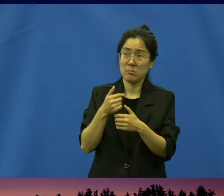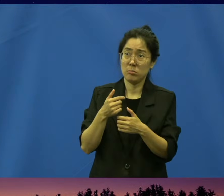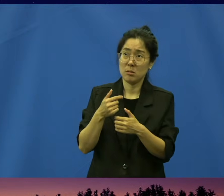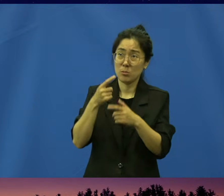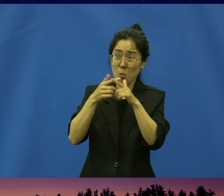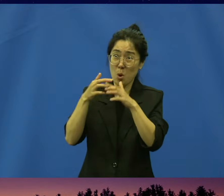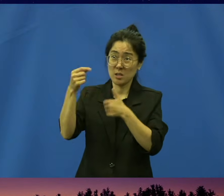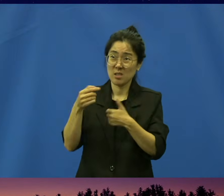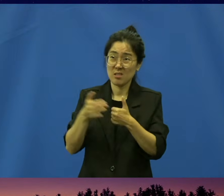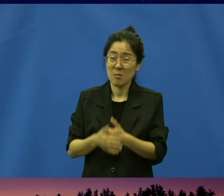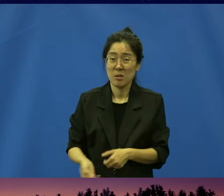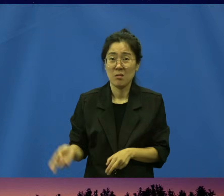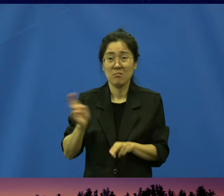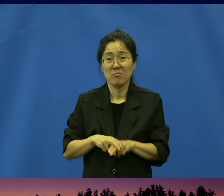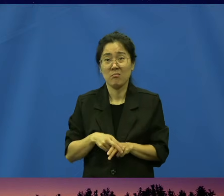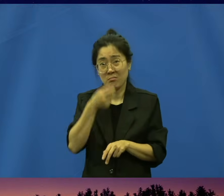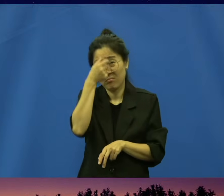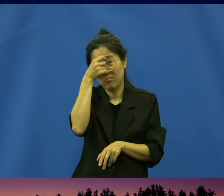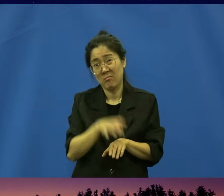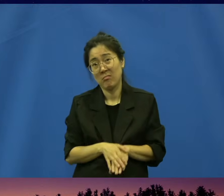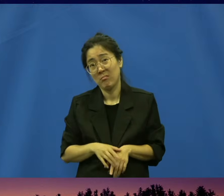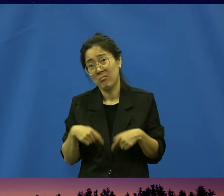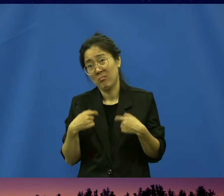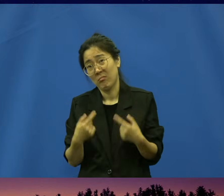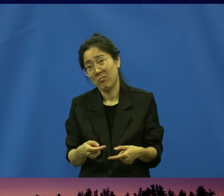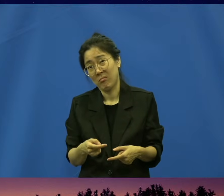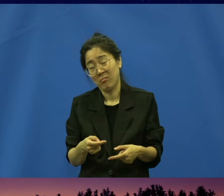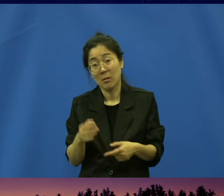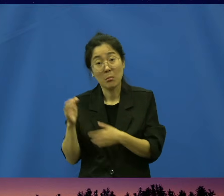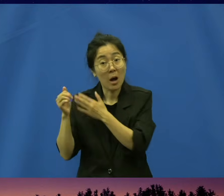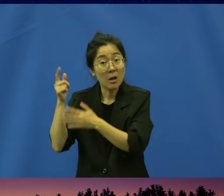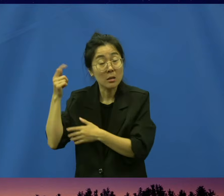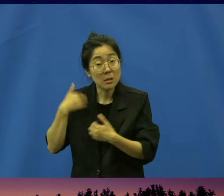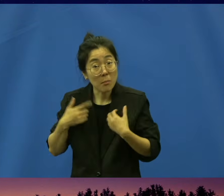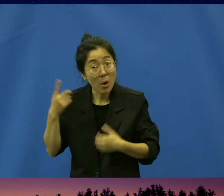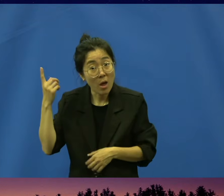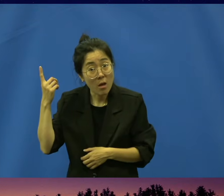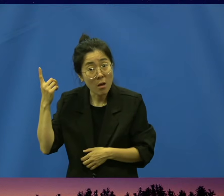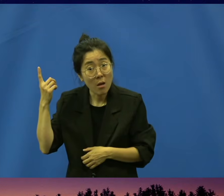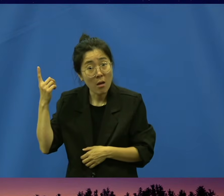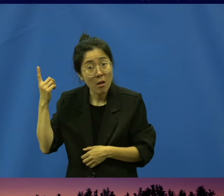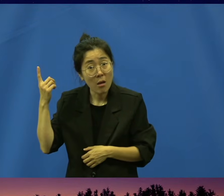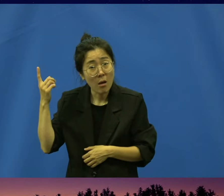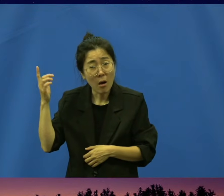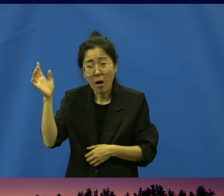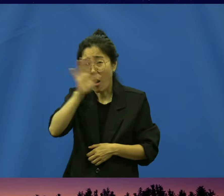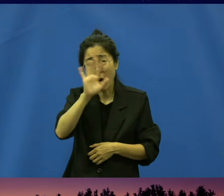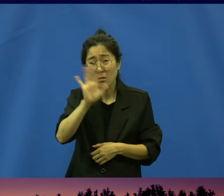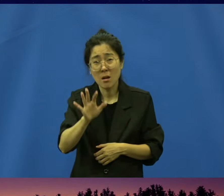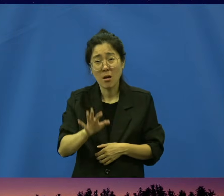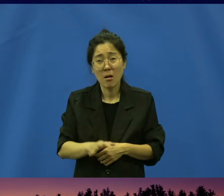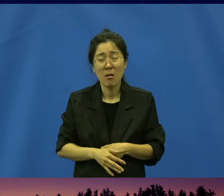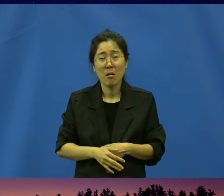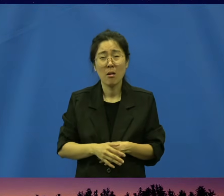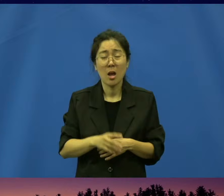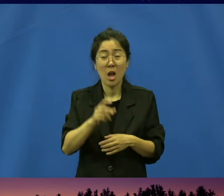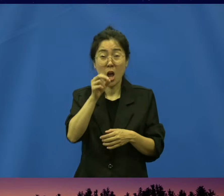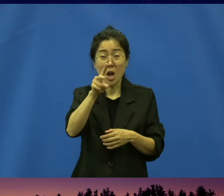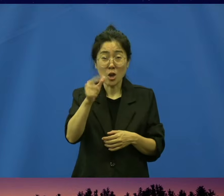하는 생각들을 해보게 되는 것입니다. 자, 그럼 진정한 연합은 뭐냐? 진정한